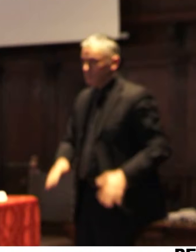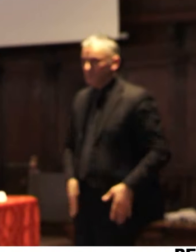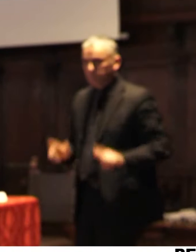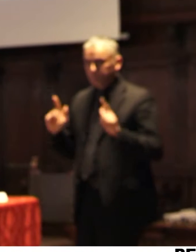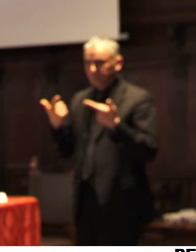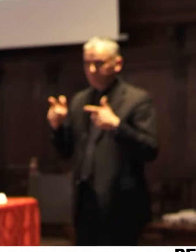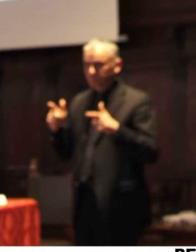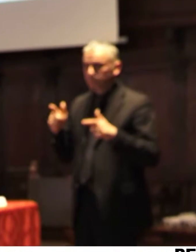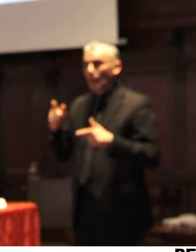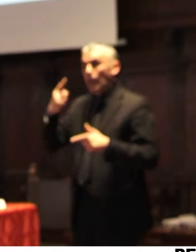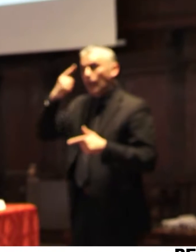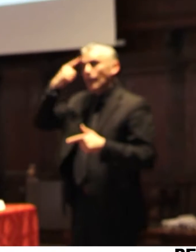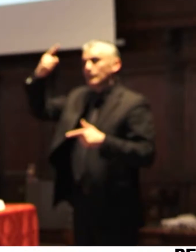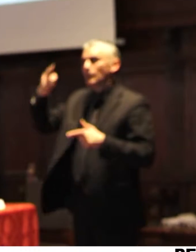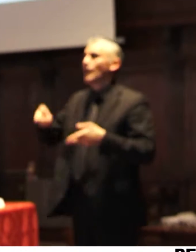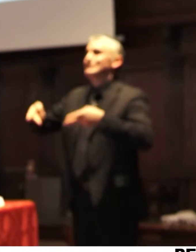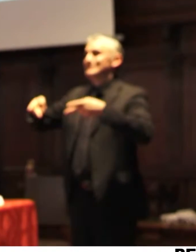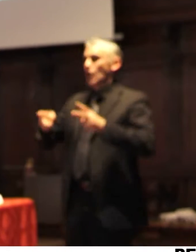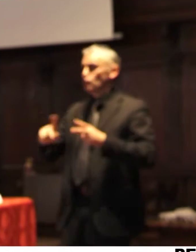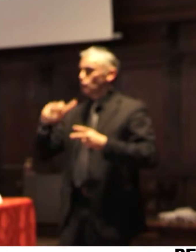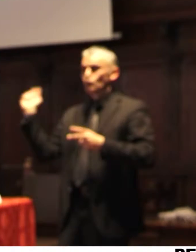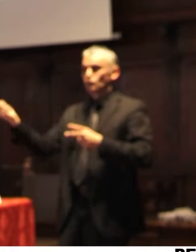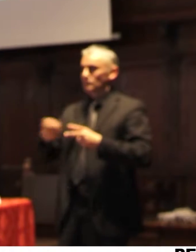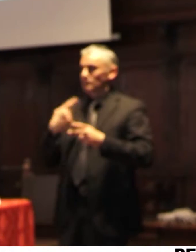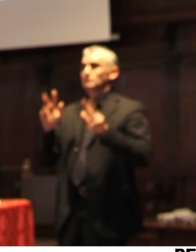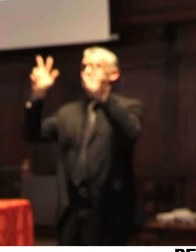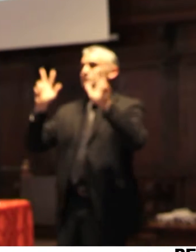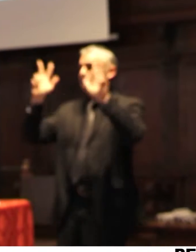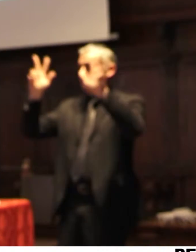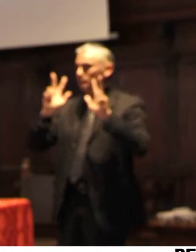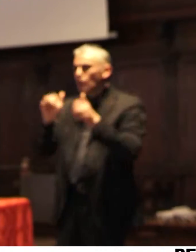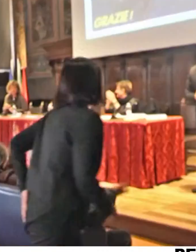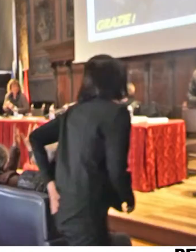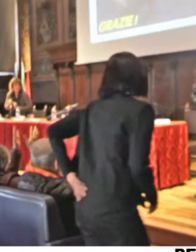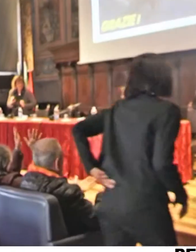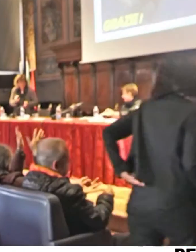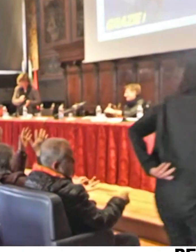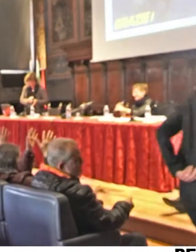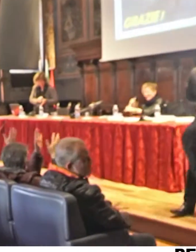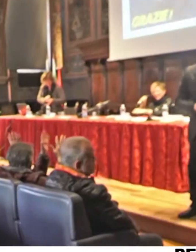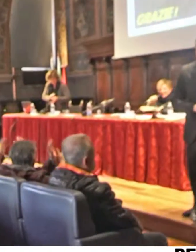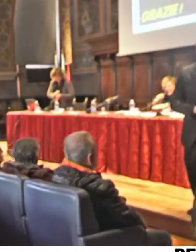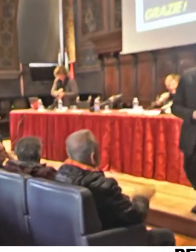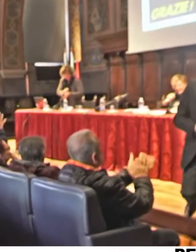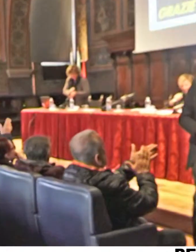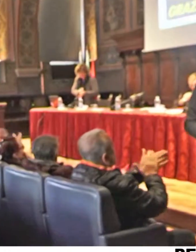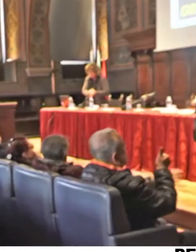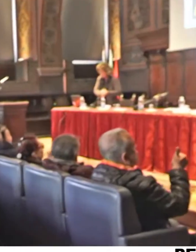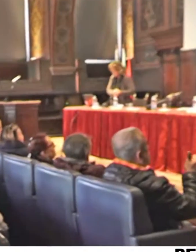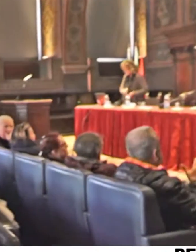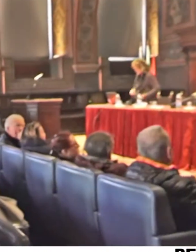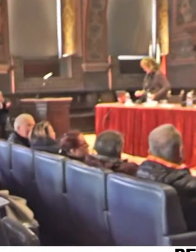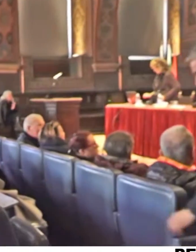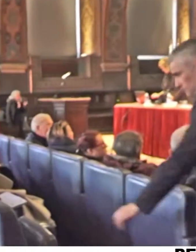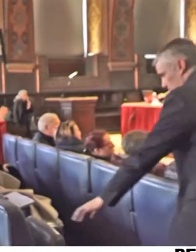realizzazione e tutela dei diritti delle persone disabili promuovendo l'attuazione e l'implementazione di politiche realmente inclusive per la pari